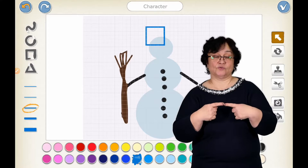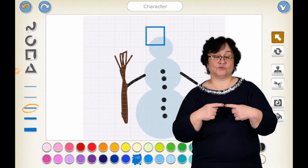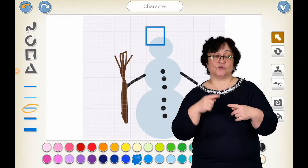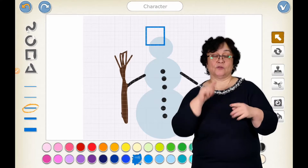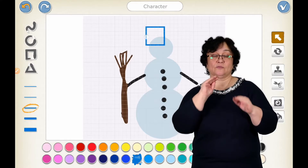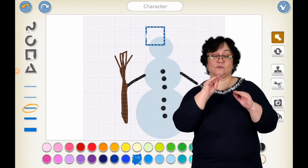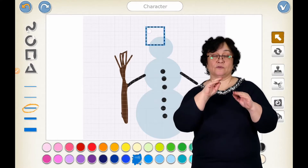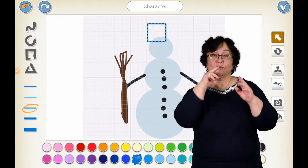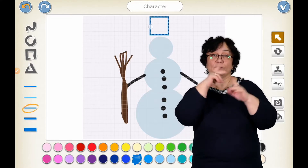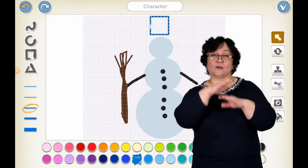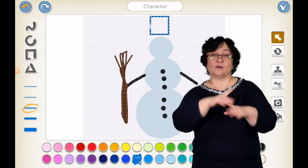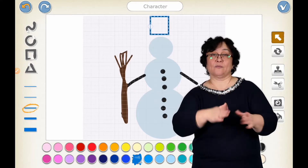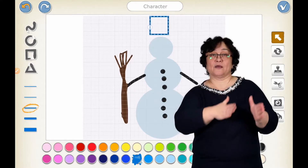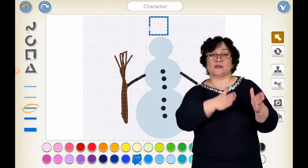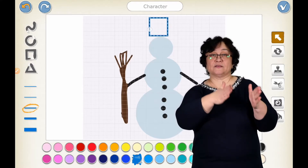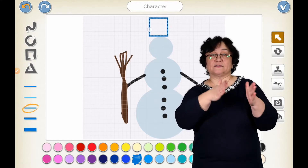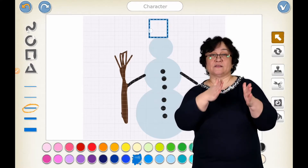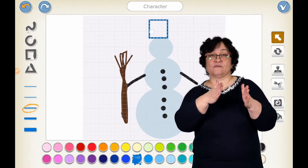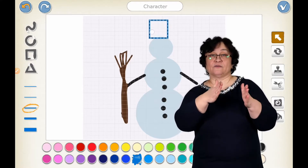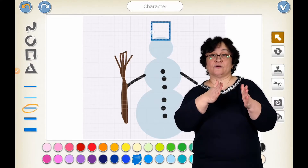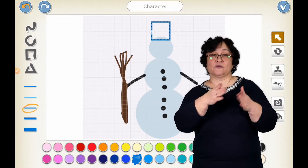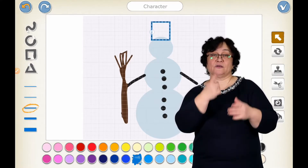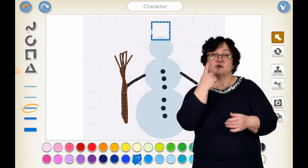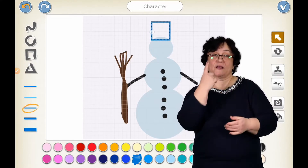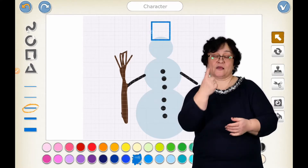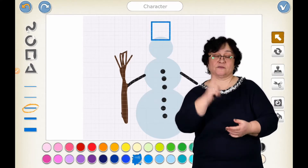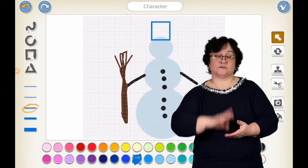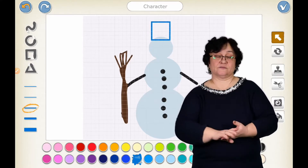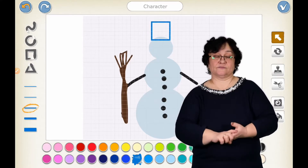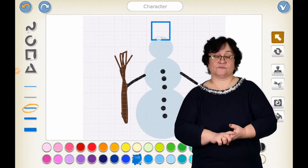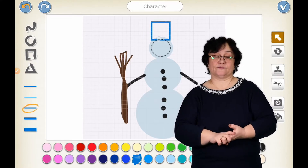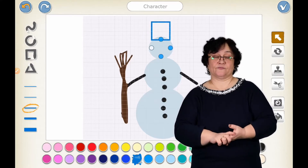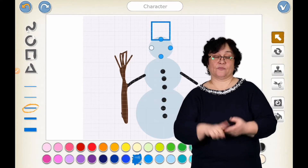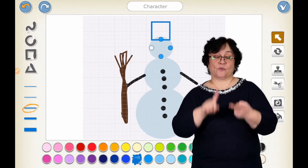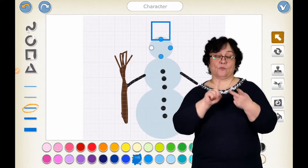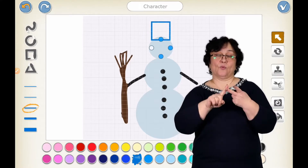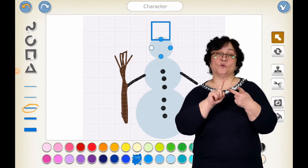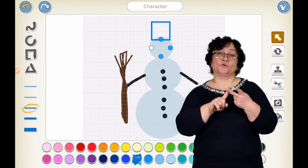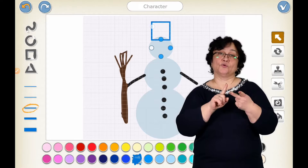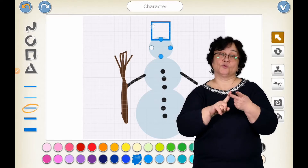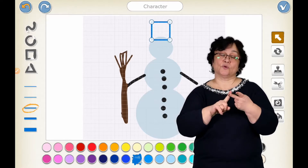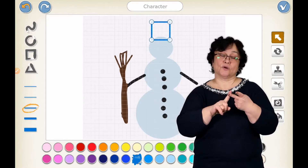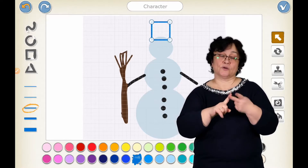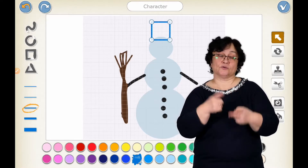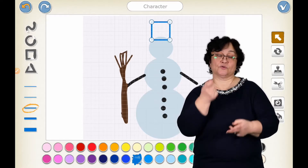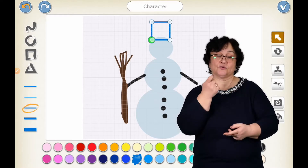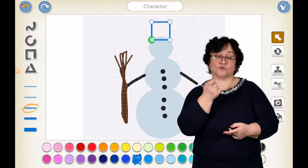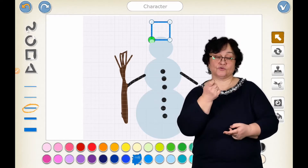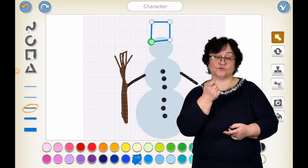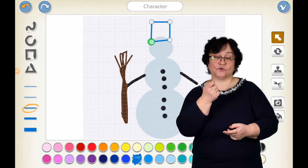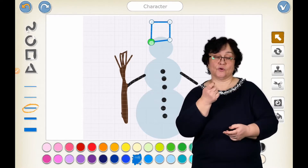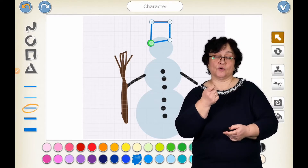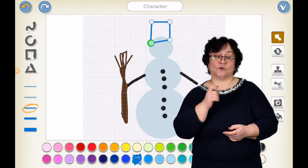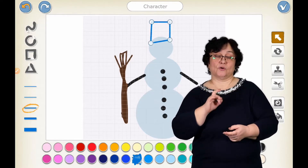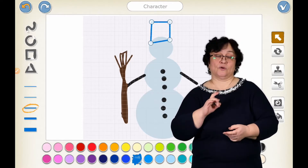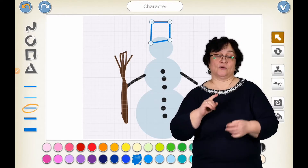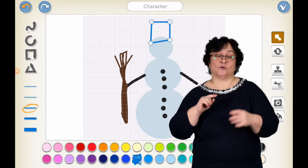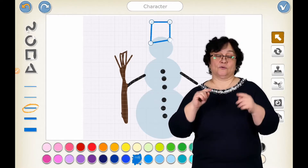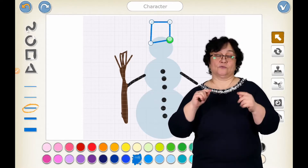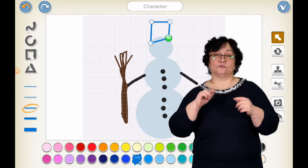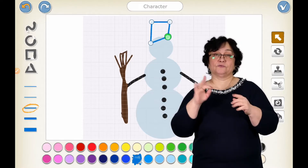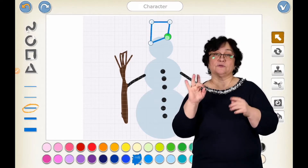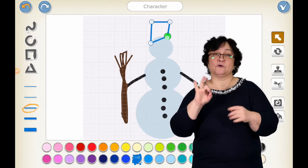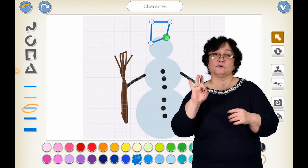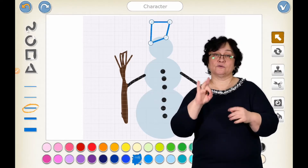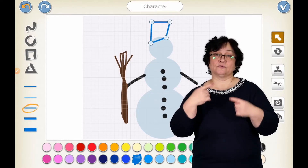Точно не там, де потрібно. Нам треба його переставити. Це раз. По-друге, трошки змінити